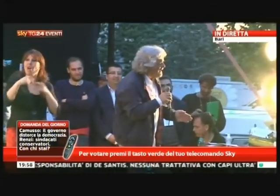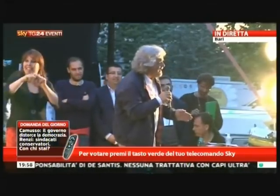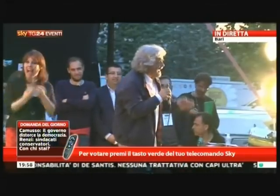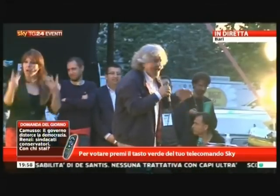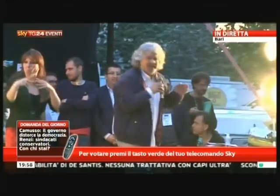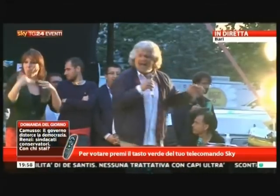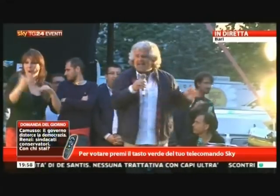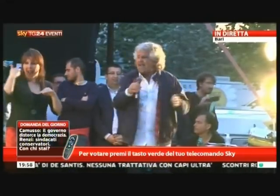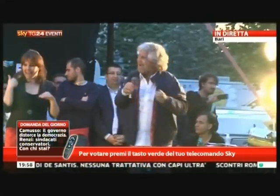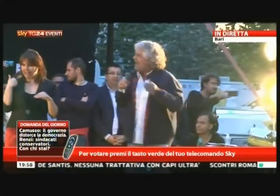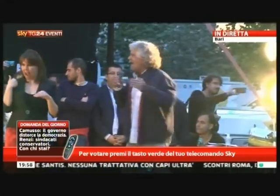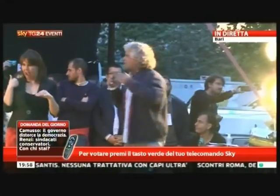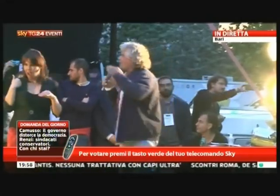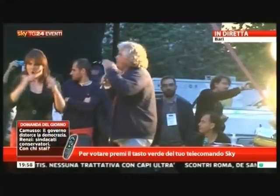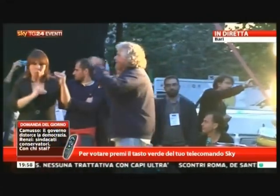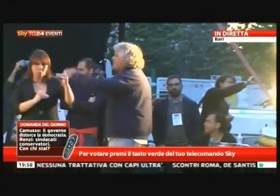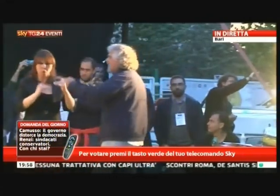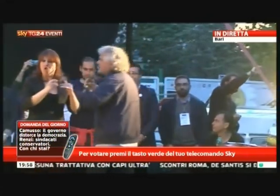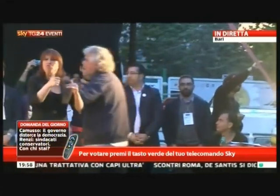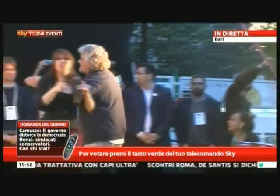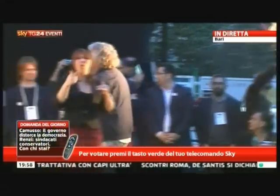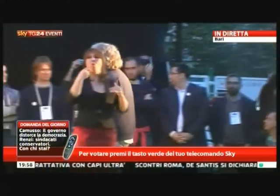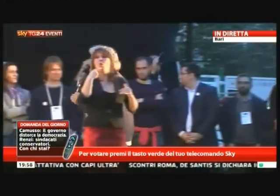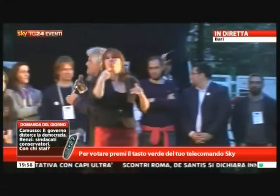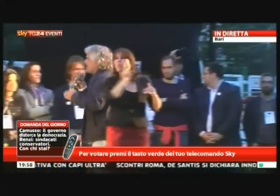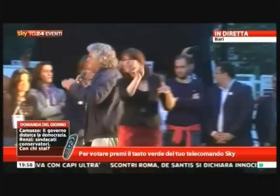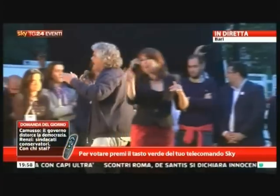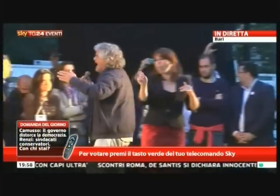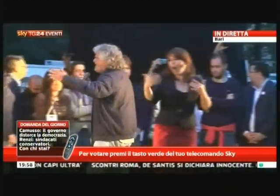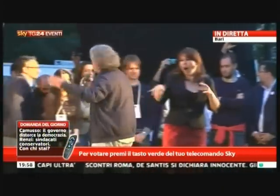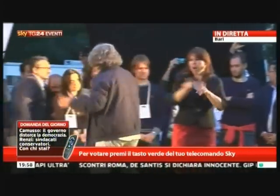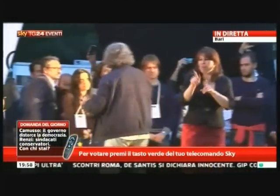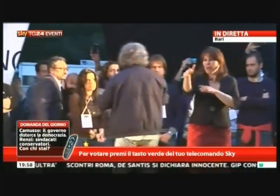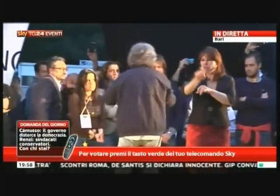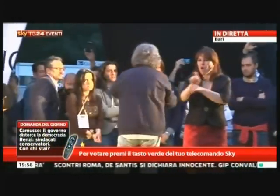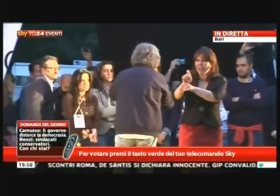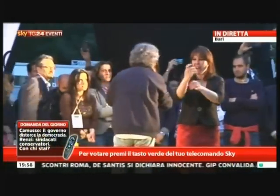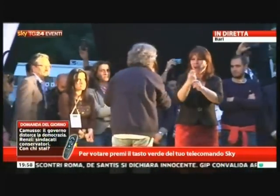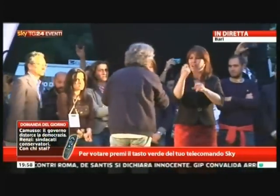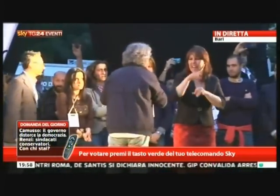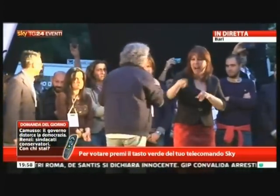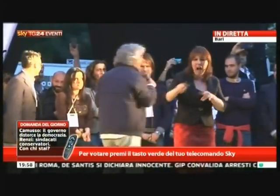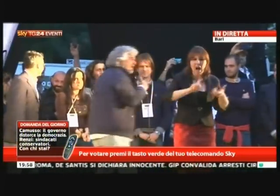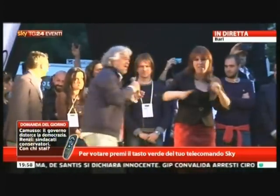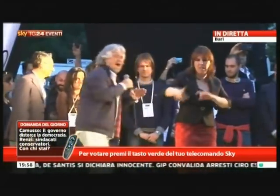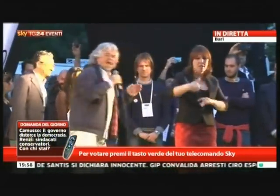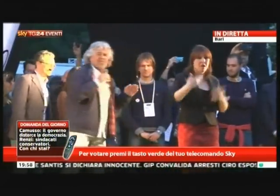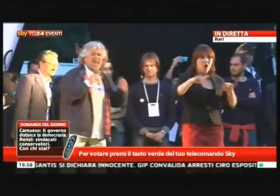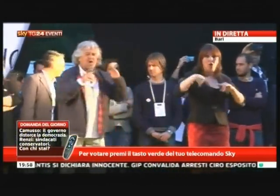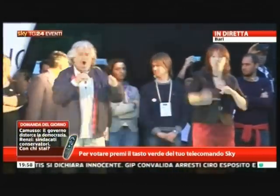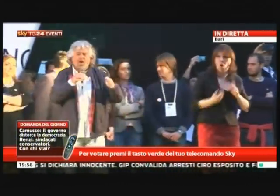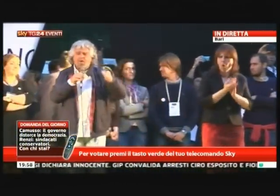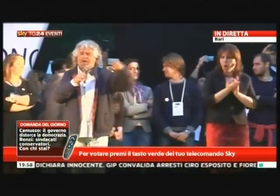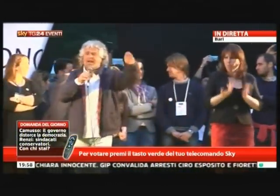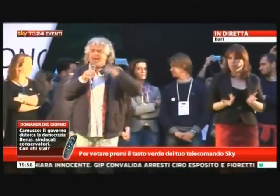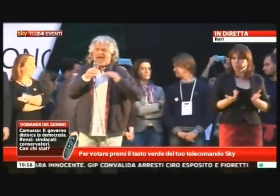guerra. È arrivata e ha pagato solo l'Unione Sovietica, perché si teneva i prigionieri e li faceva lavorare gratis. E poi, alla